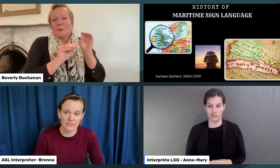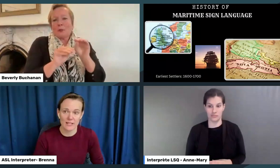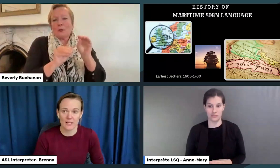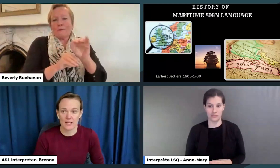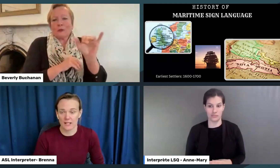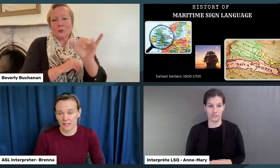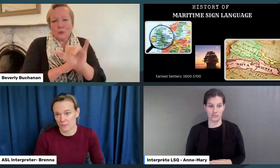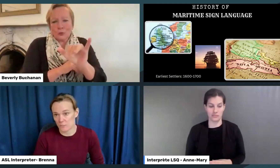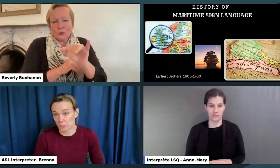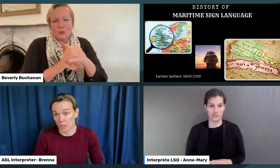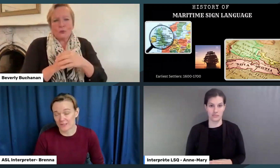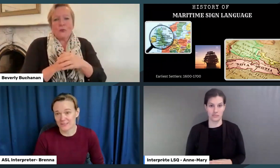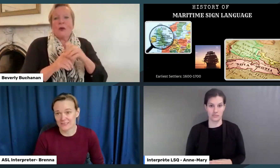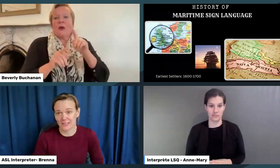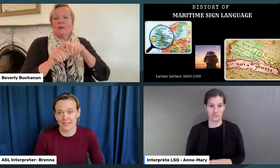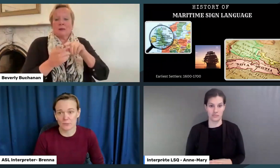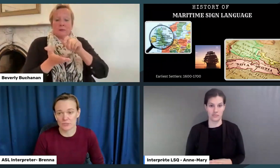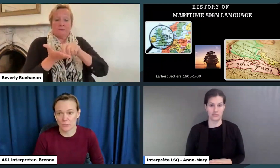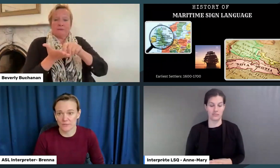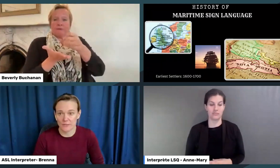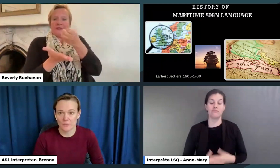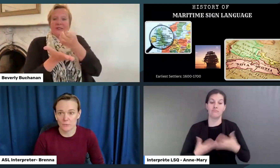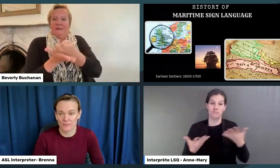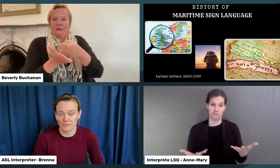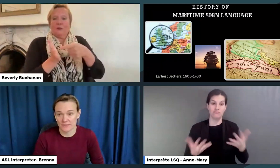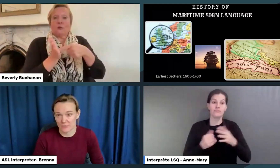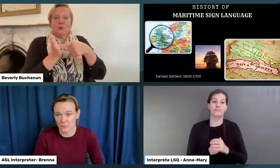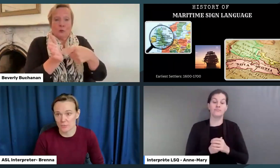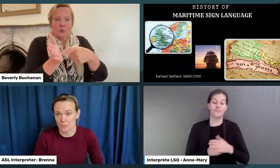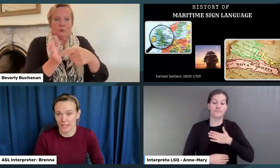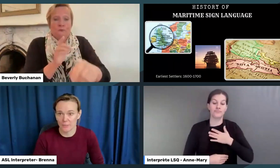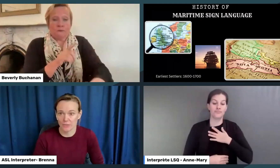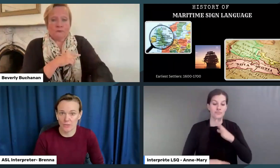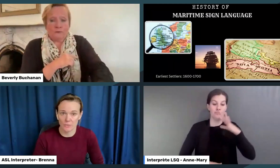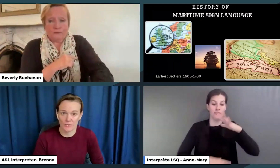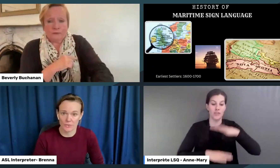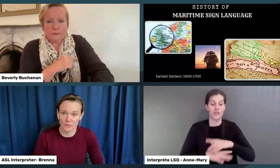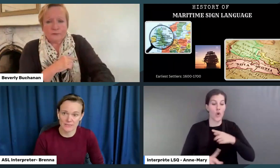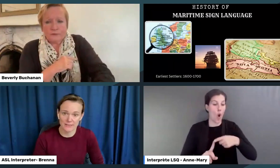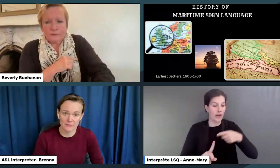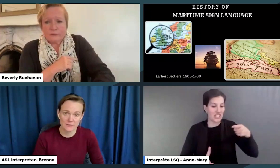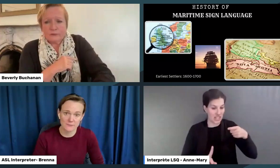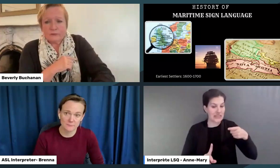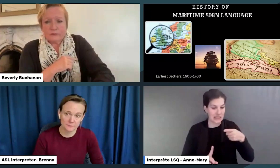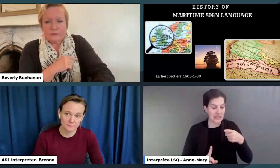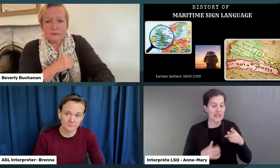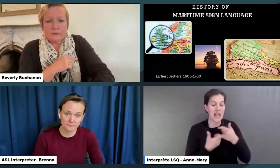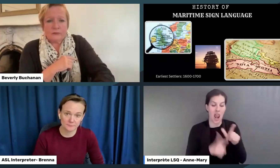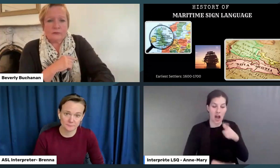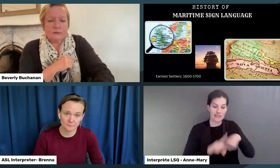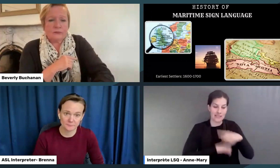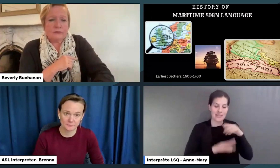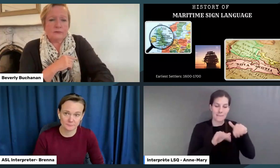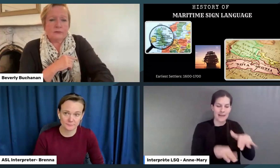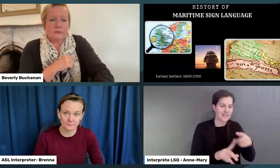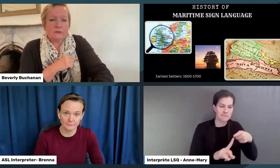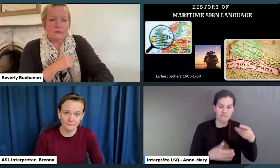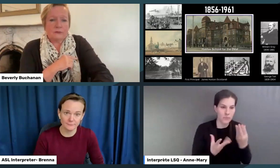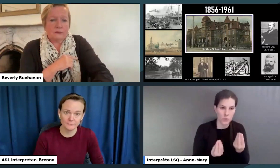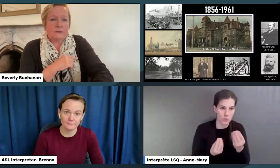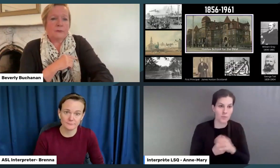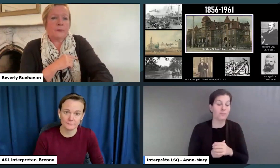1700 ont porté ces langues des signes avec eux, avec les sourds qui ont accompagné les colonisateurs